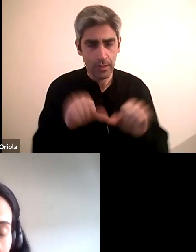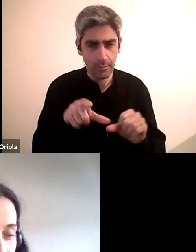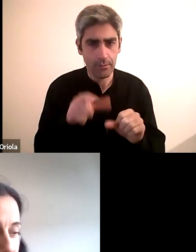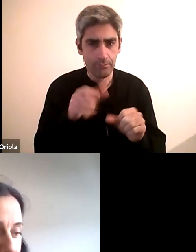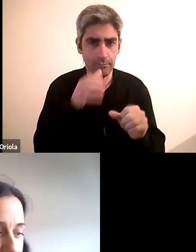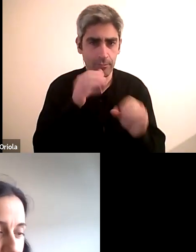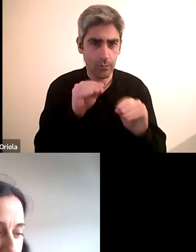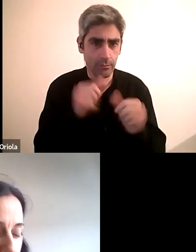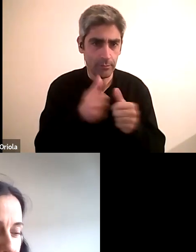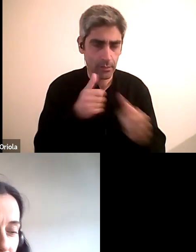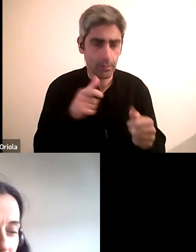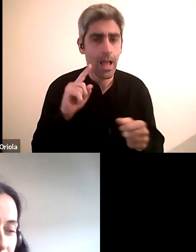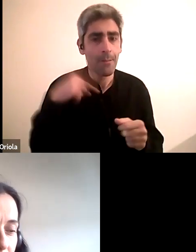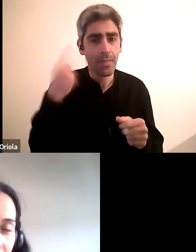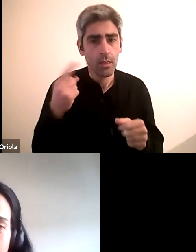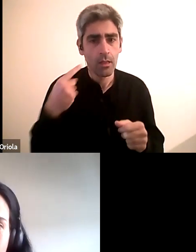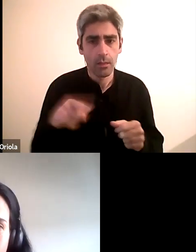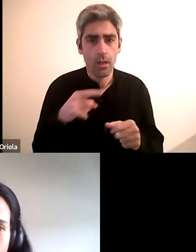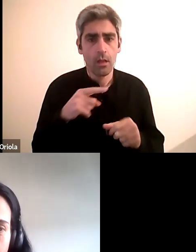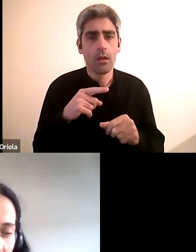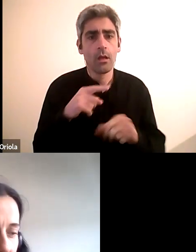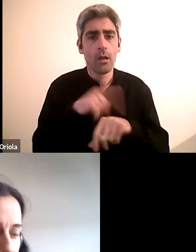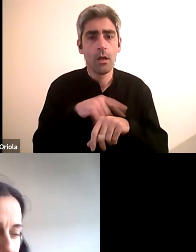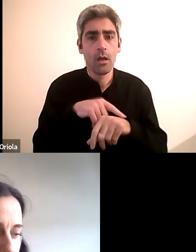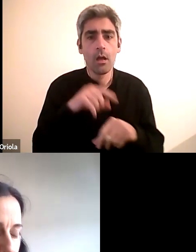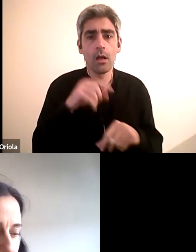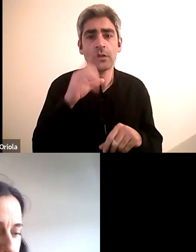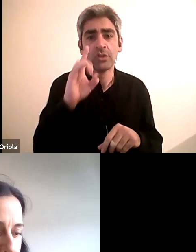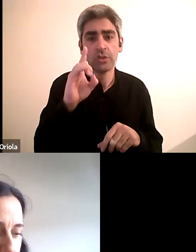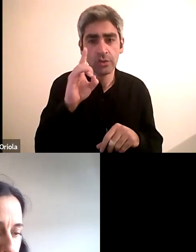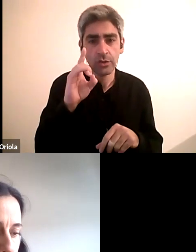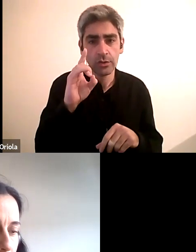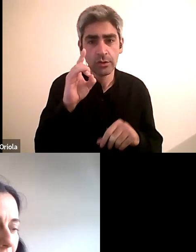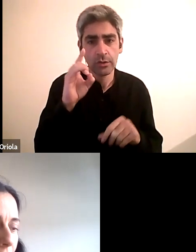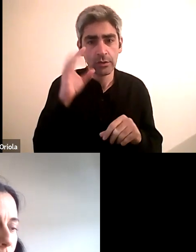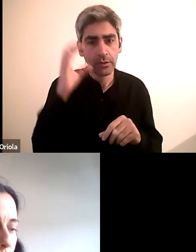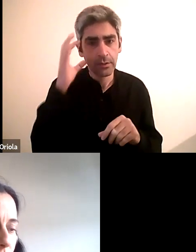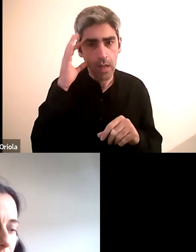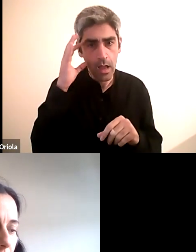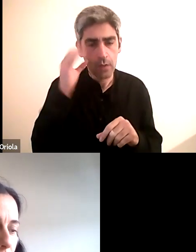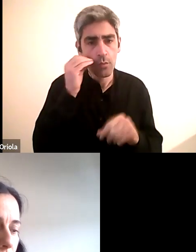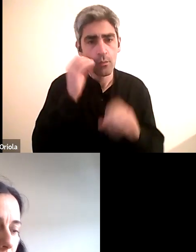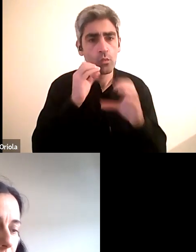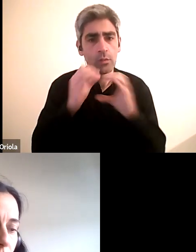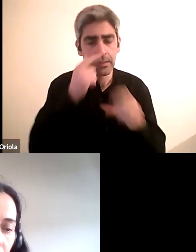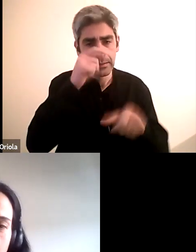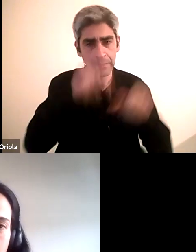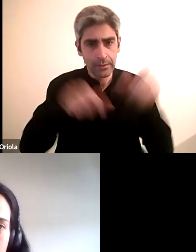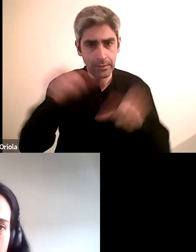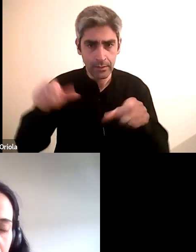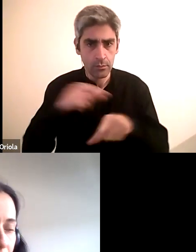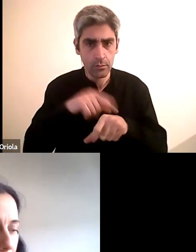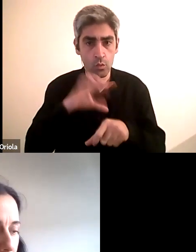que amanhã temos a sessão às 18 horas sobre comunicar com os cidadãos em contexto